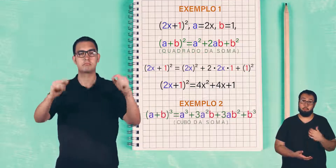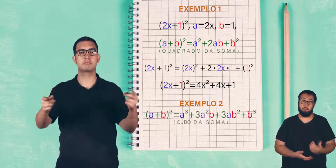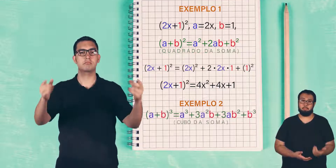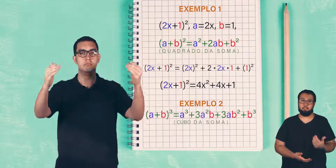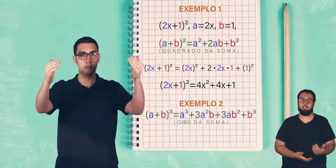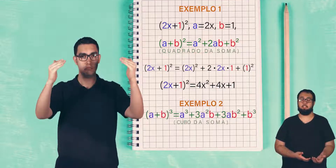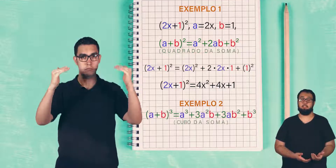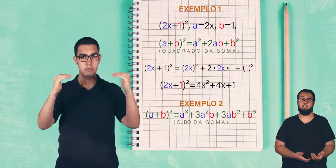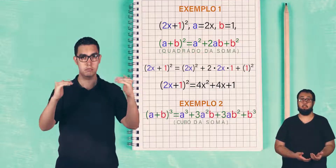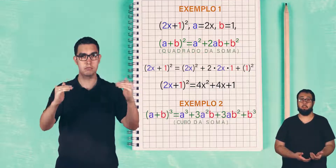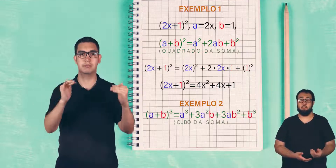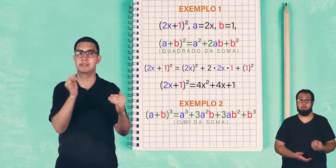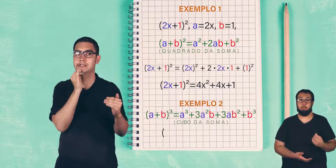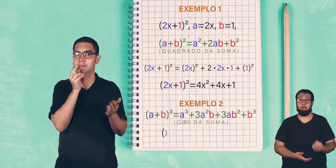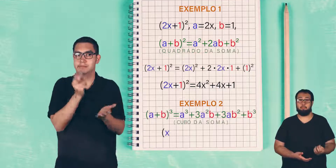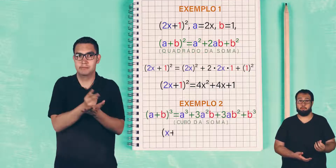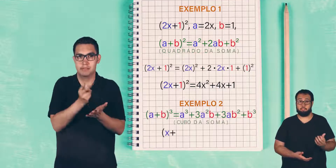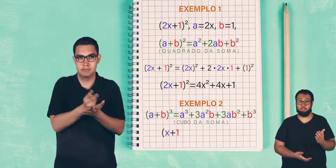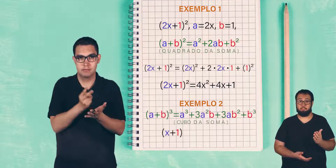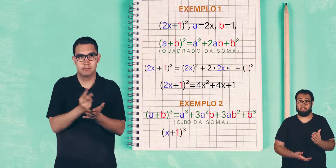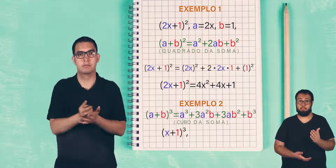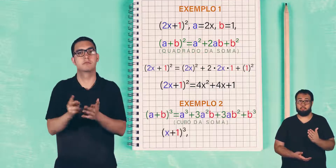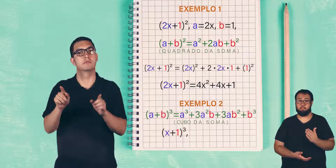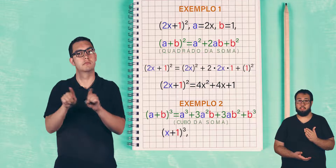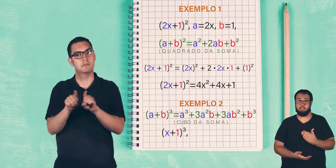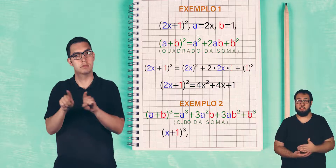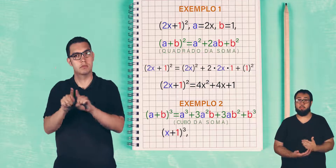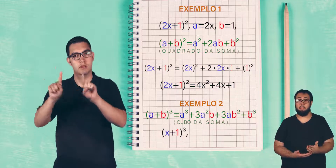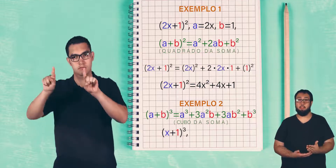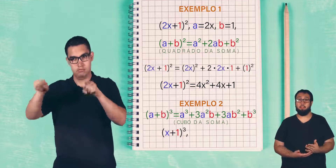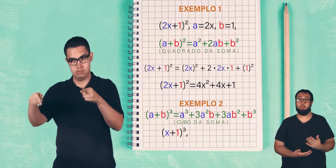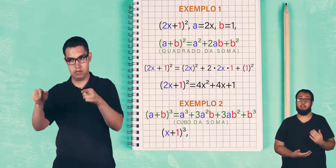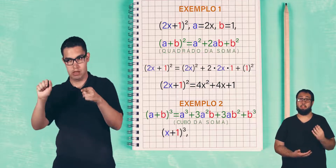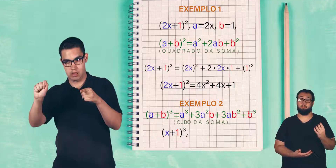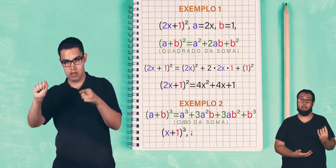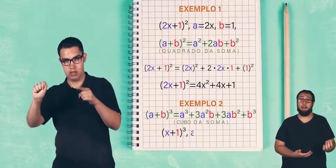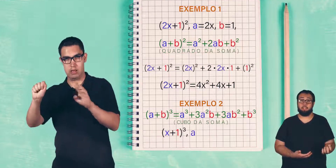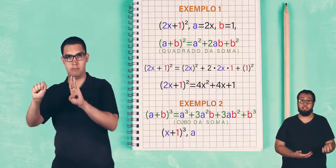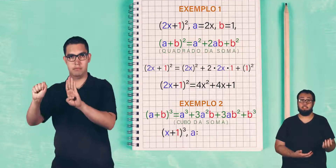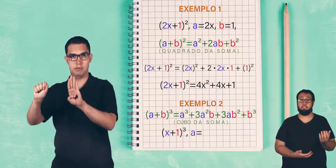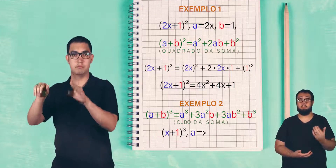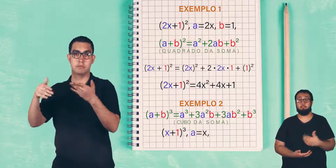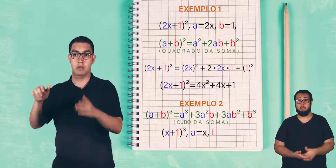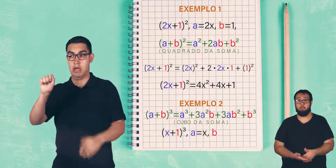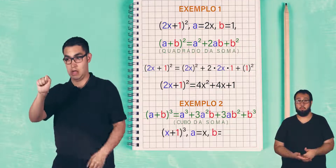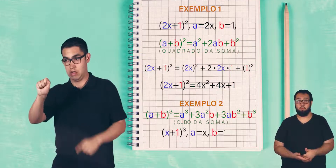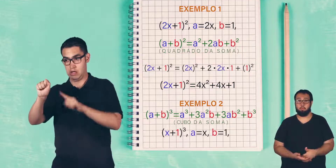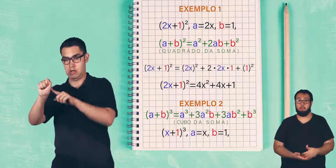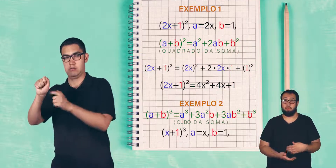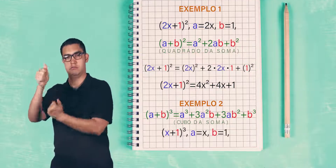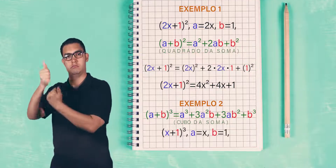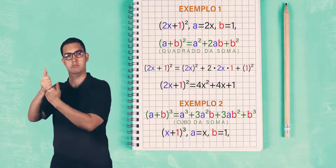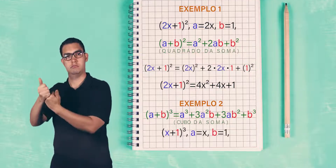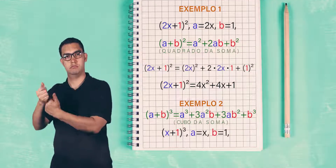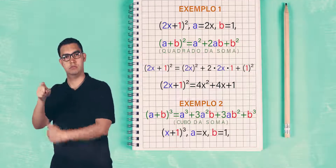O processo é o mesmo do exercício anterior. Primeiro vamos identificar os coeficientes A e B, no caso A é x e B é 1.